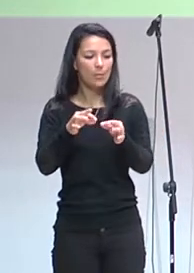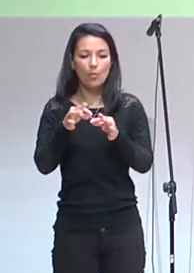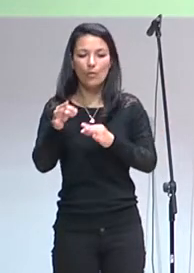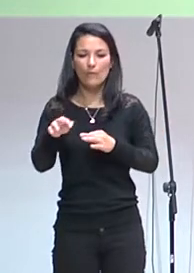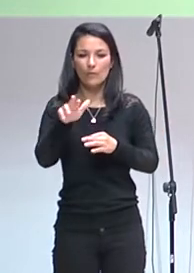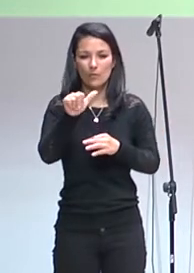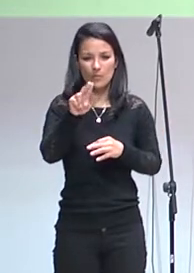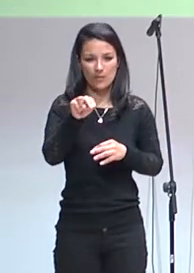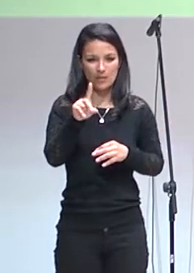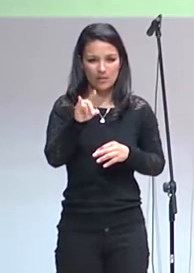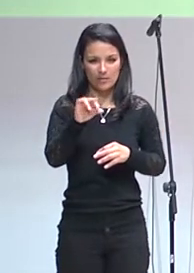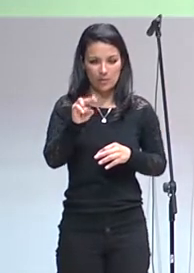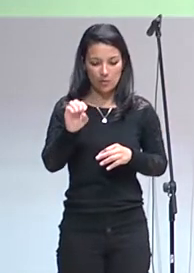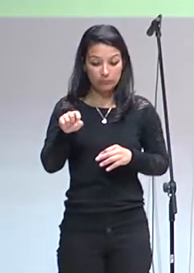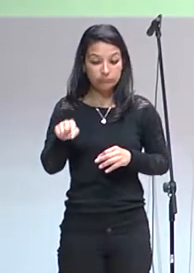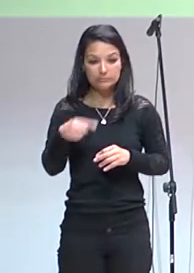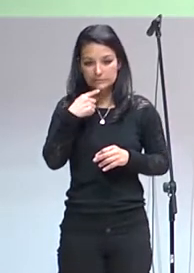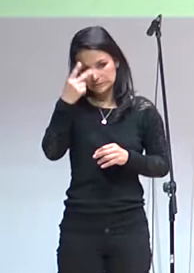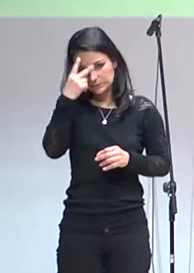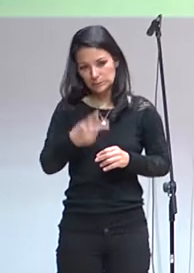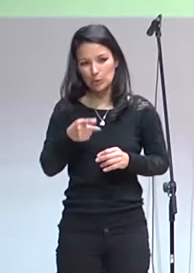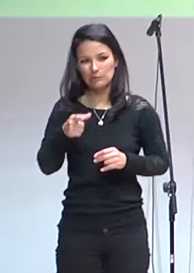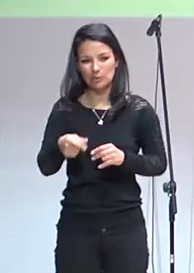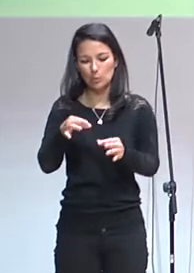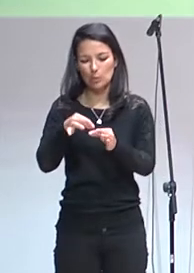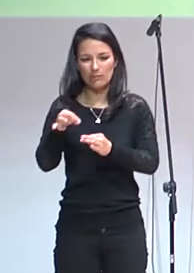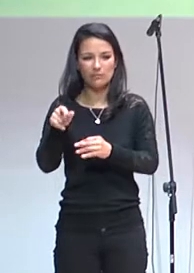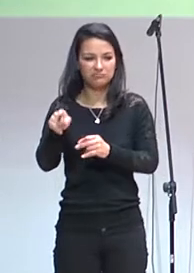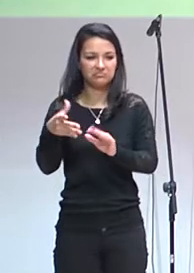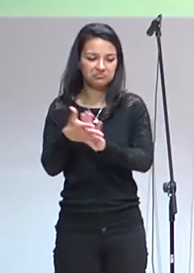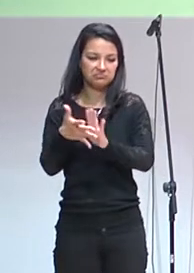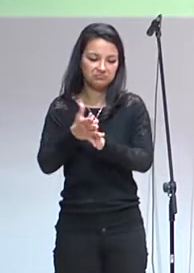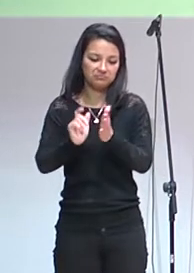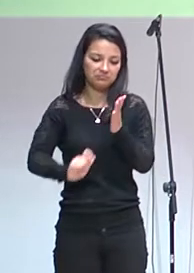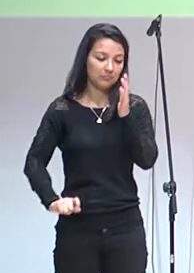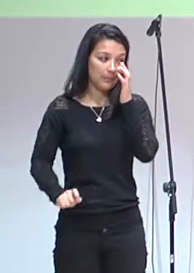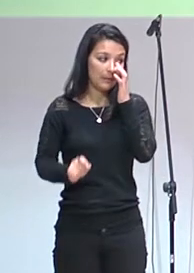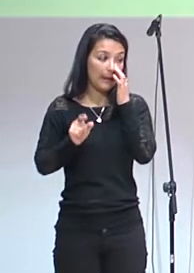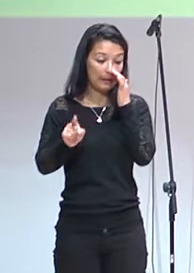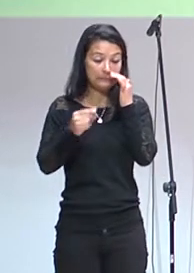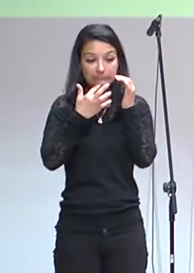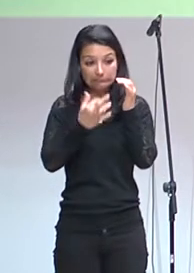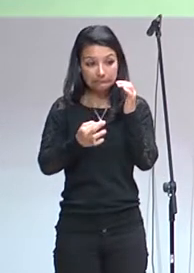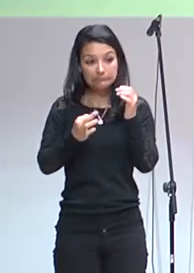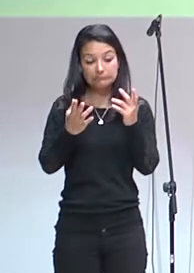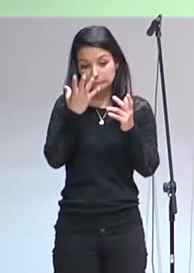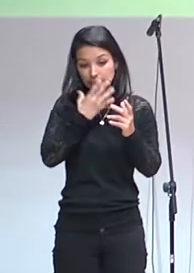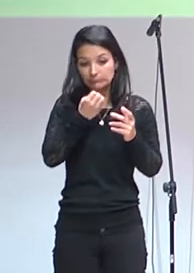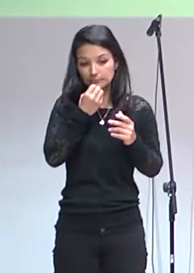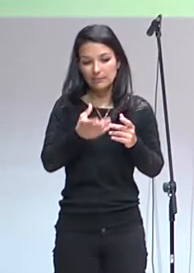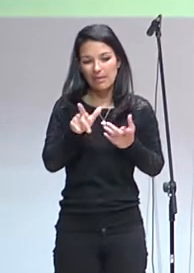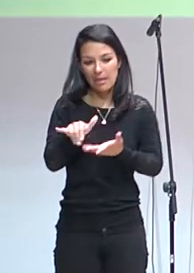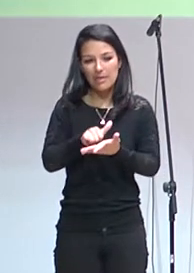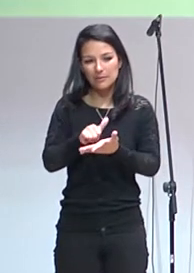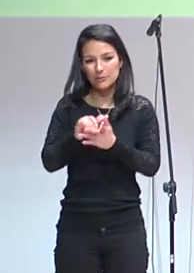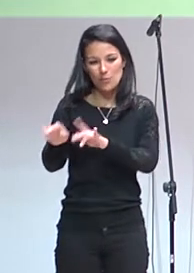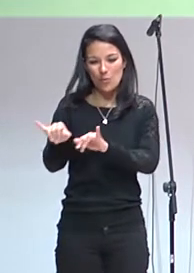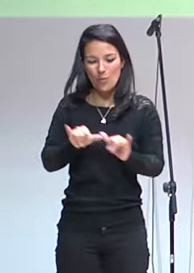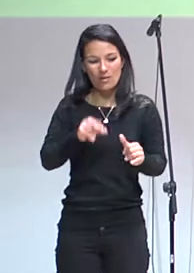historia de un pueblo, y acuñó un término muy hermoso que me parece que es como la razón, ¿no? de lo que es la